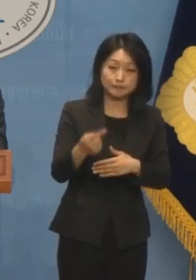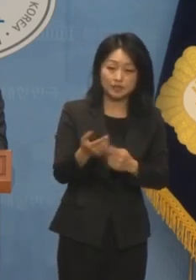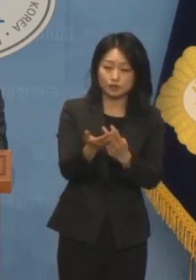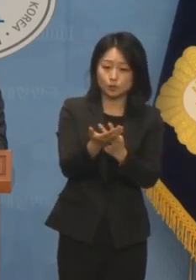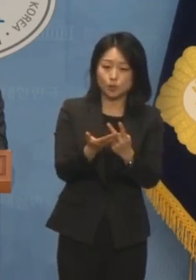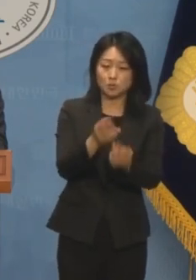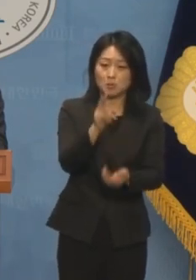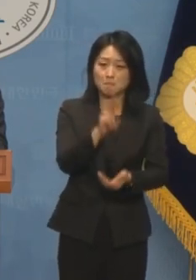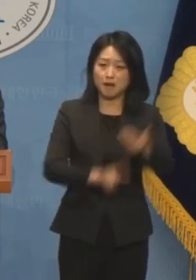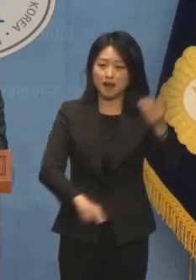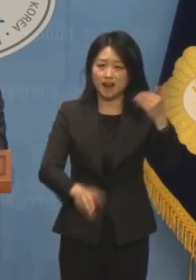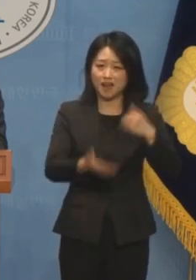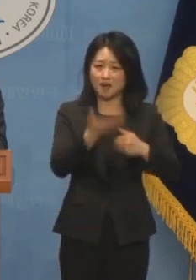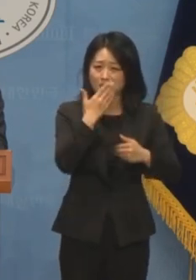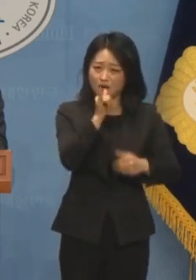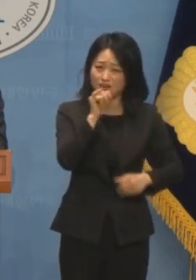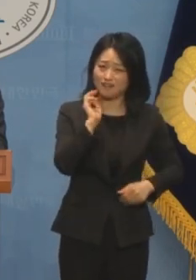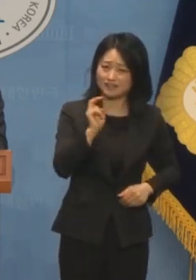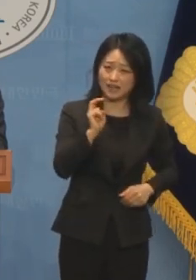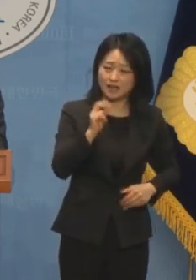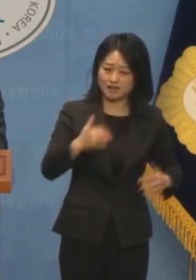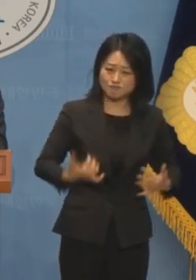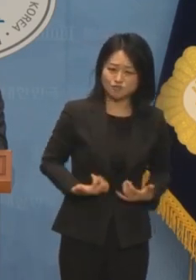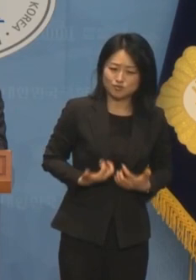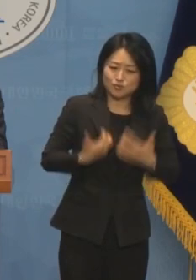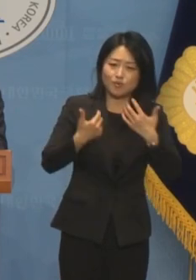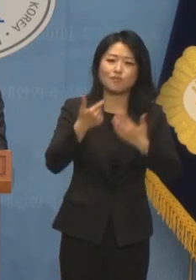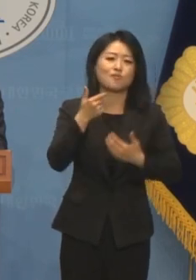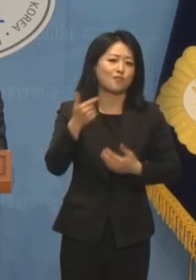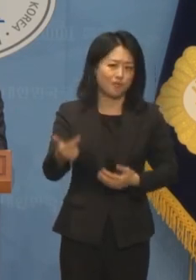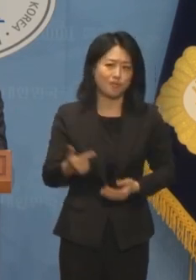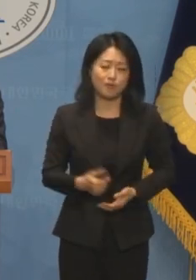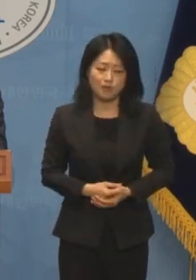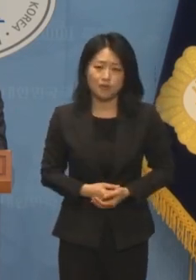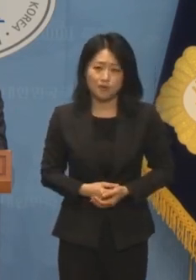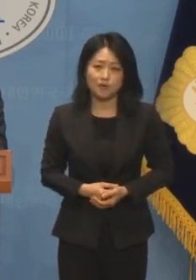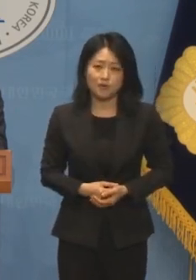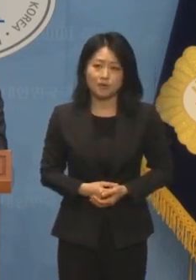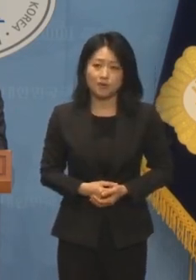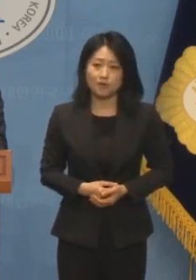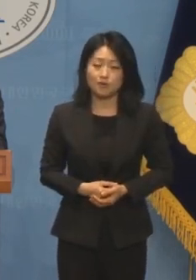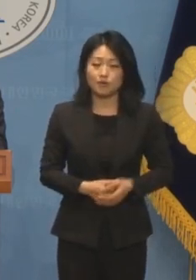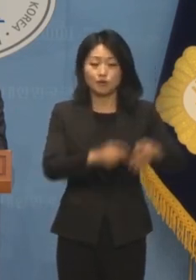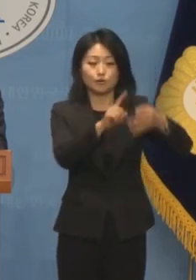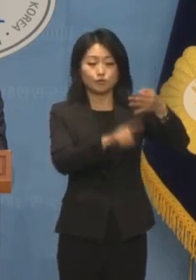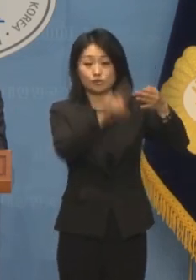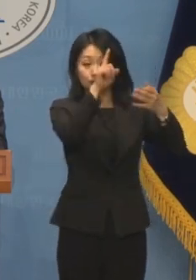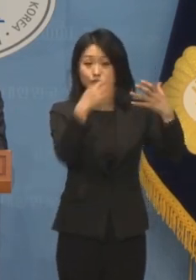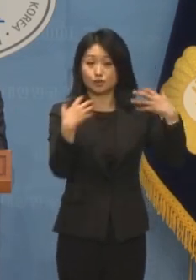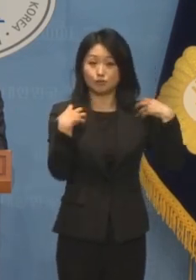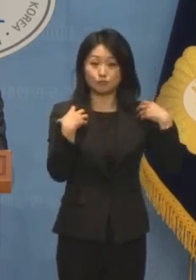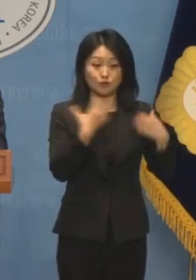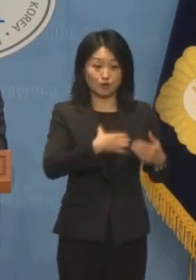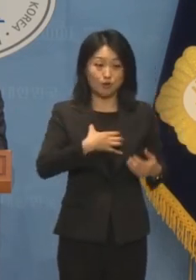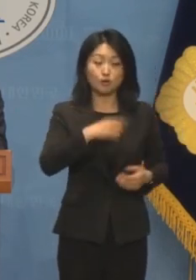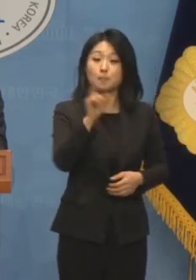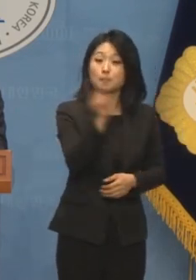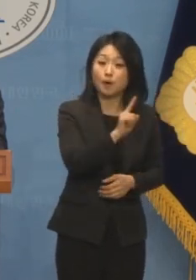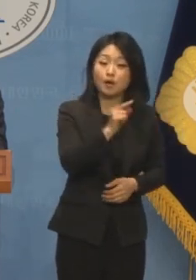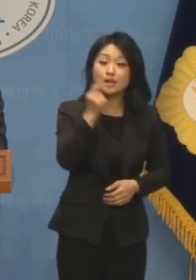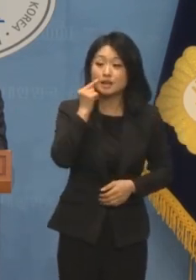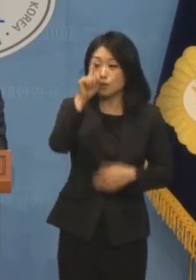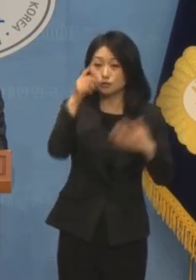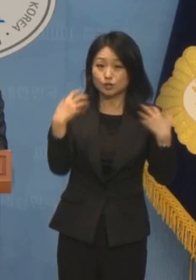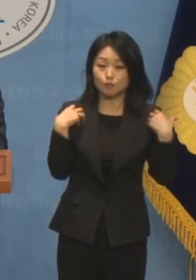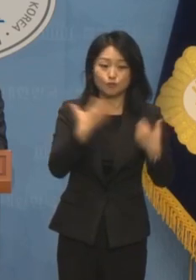독도를 팔아치우려는 것 아니냐며 분노하고 계십니다. 윤석열 정부가 걱정할 것은 일본